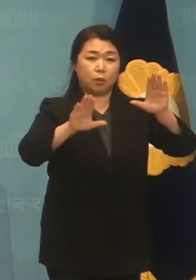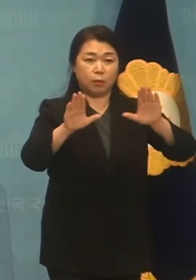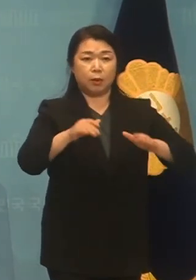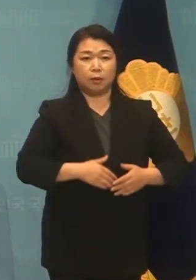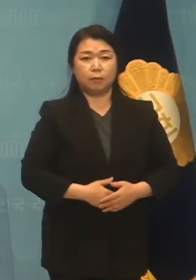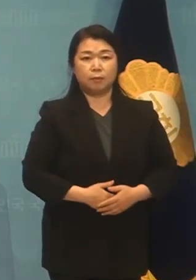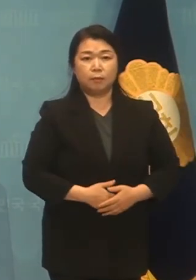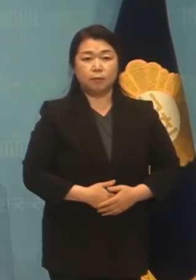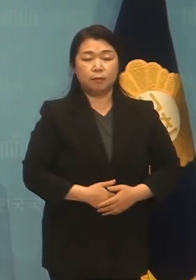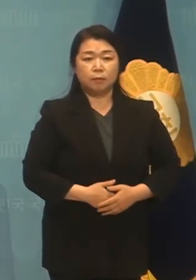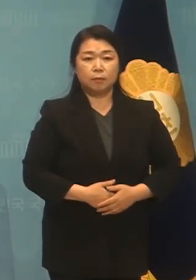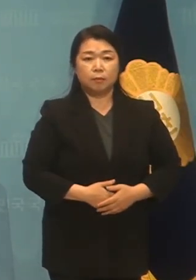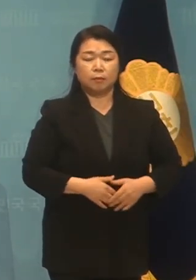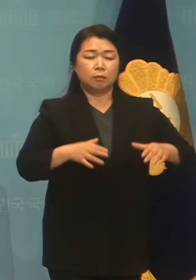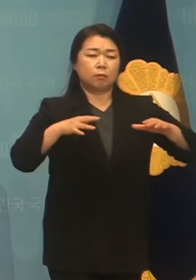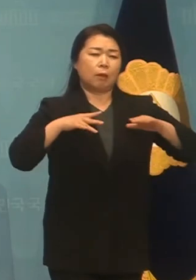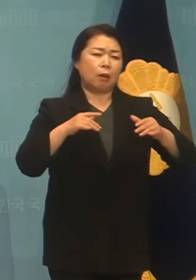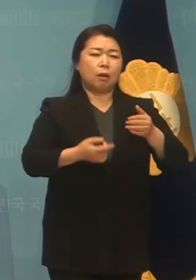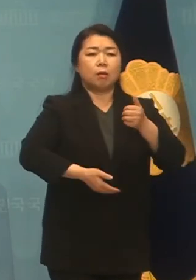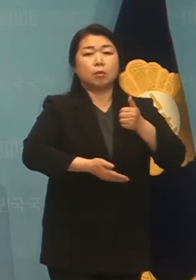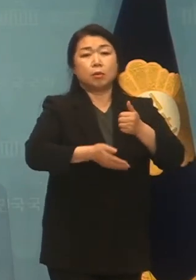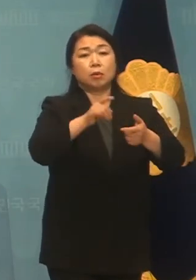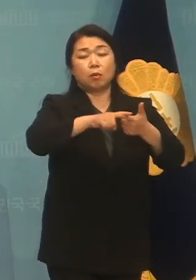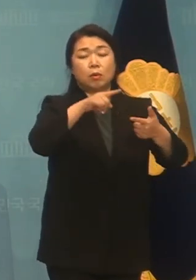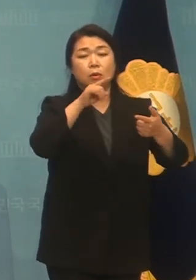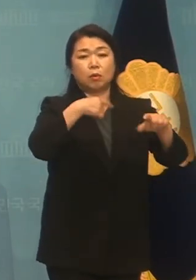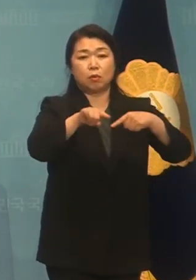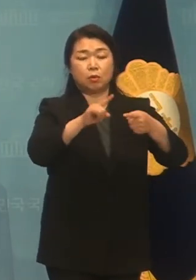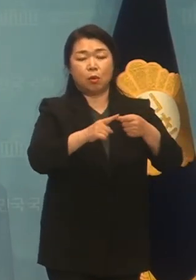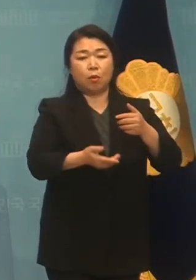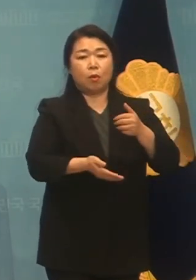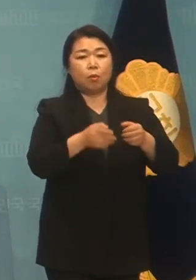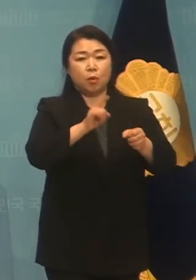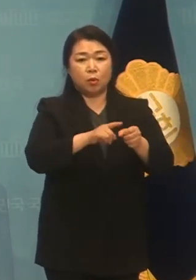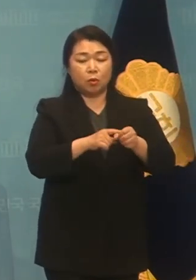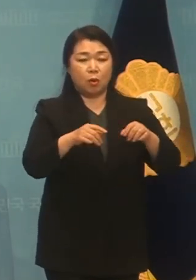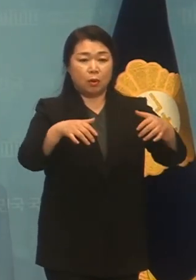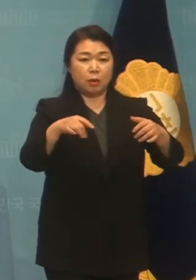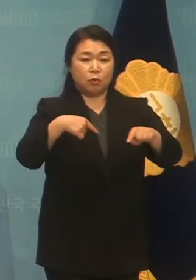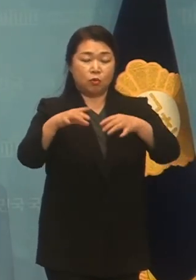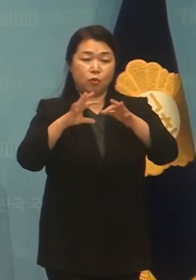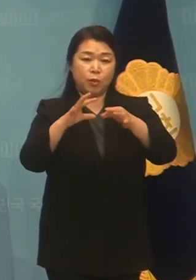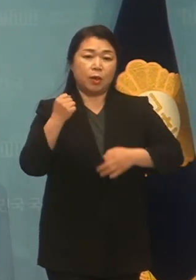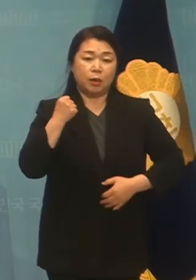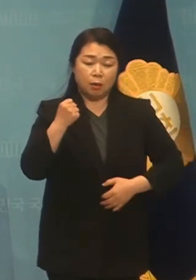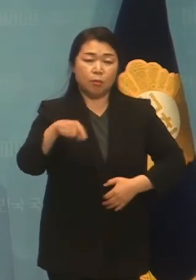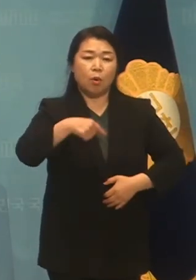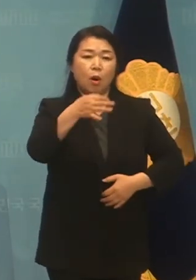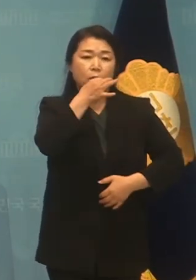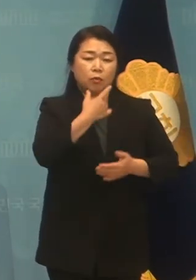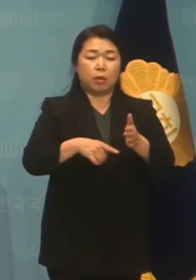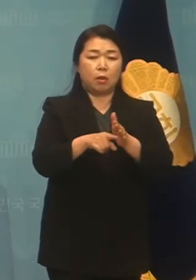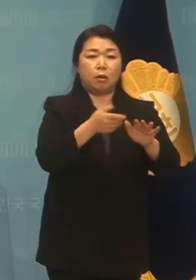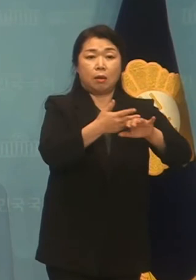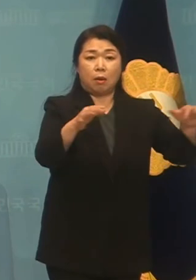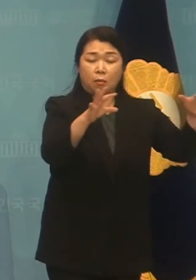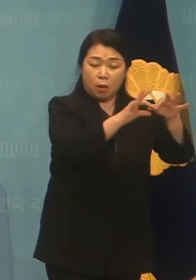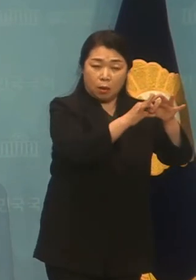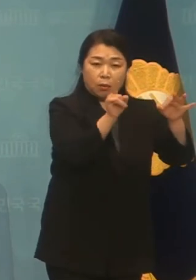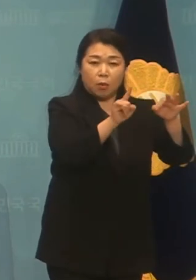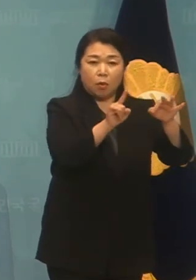태도입니다. 자당의 정치적 목적을 위해 다른 사안과 연계시키는 것 또한 국민은